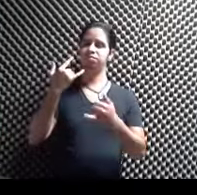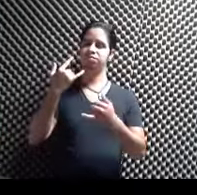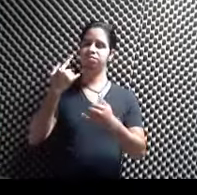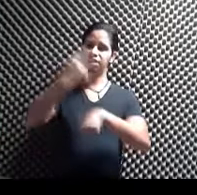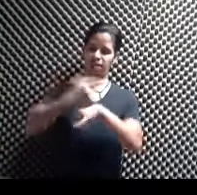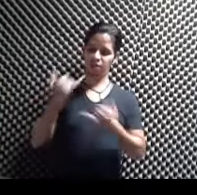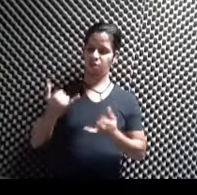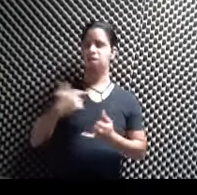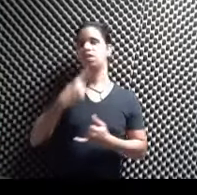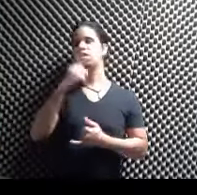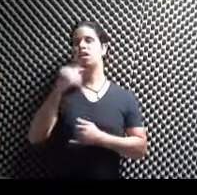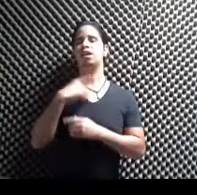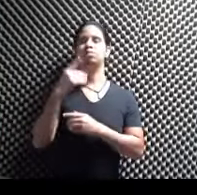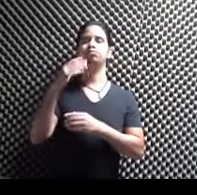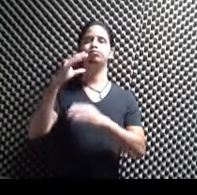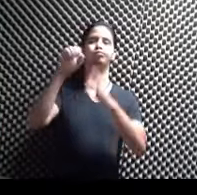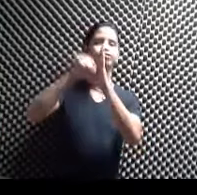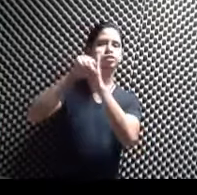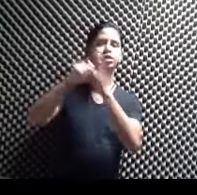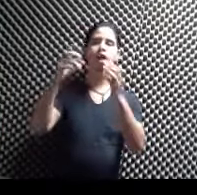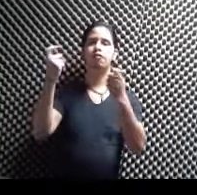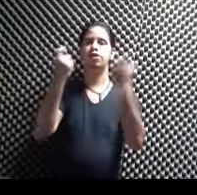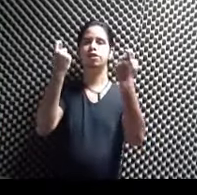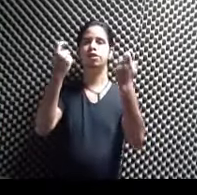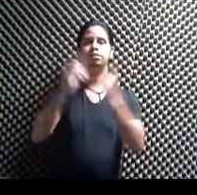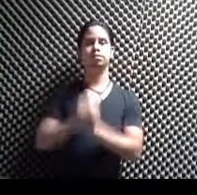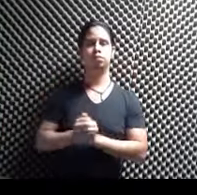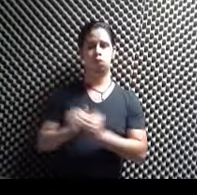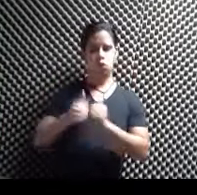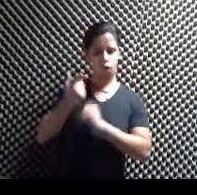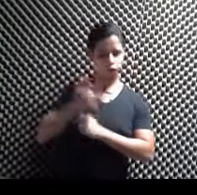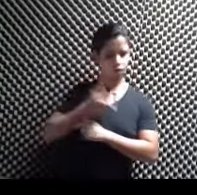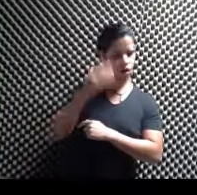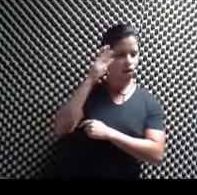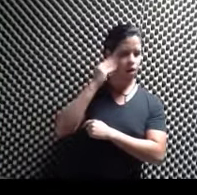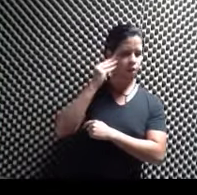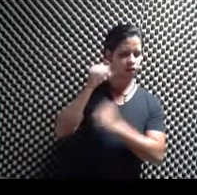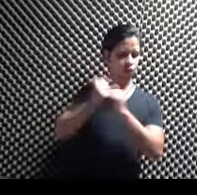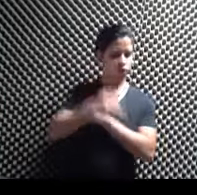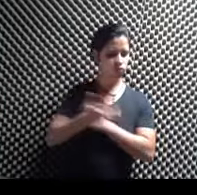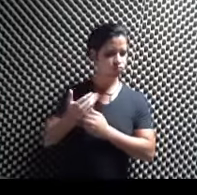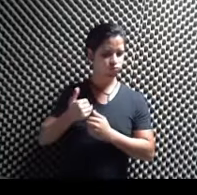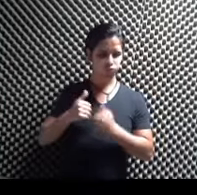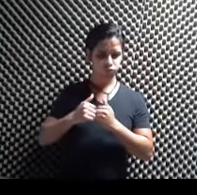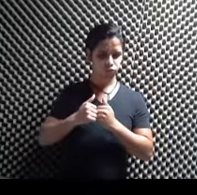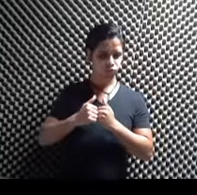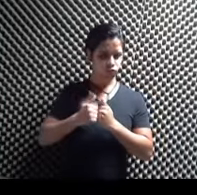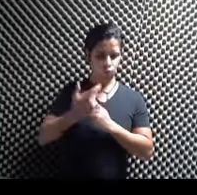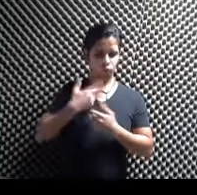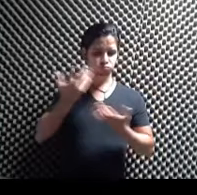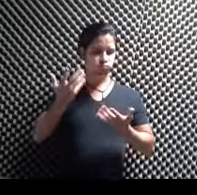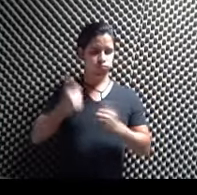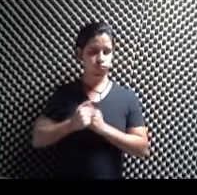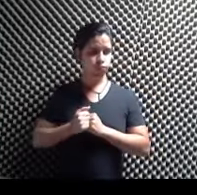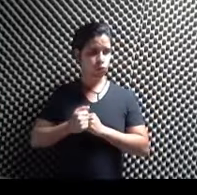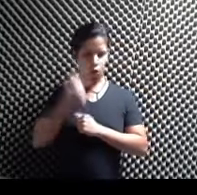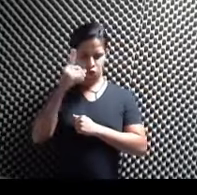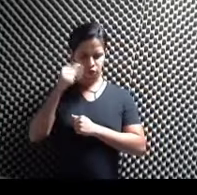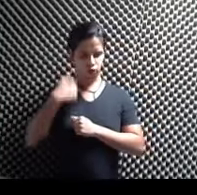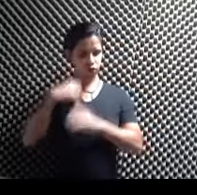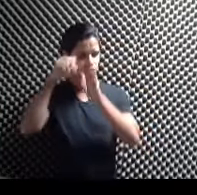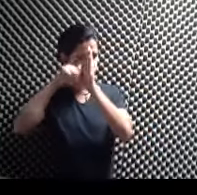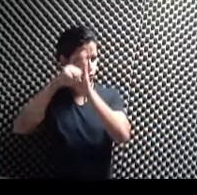de Cinefiesta. ¿Cómo fue esa experiencia con ese corto? Porque, ¿cómo te llaman? ¿Cómo vas? Porque eso se grabó en dónde.